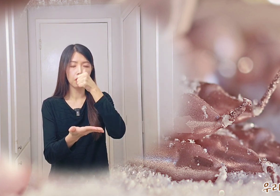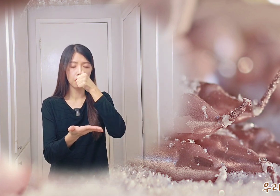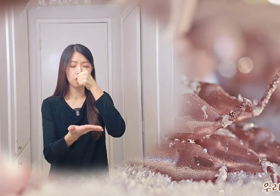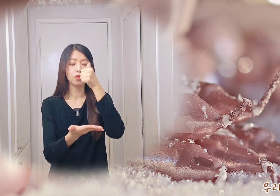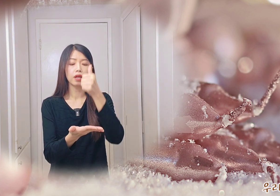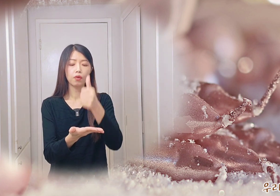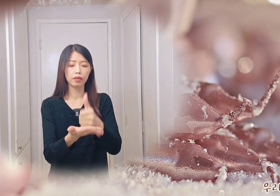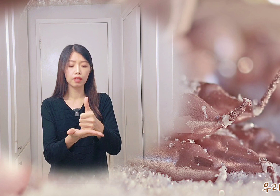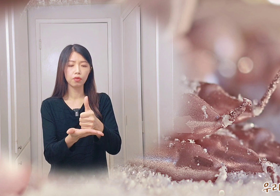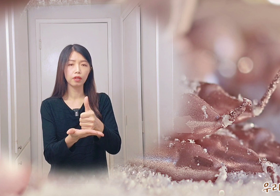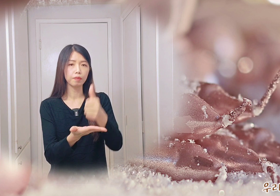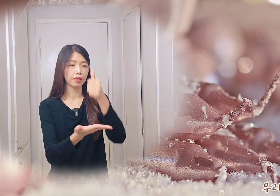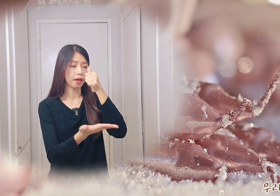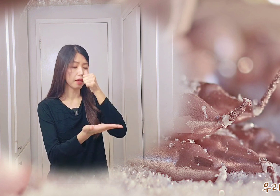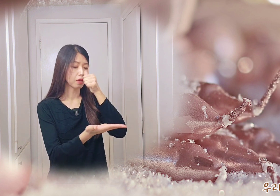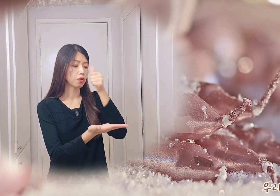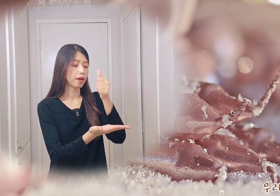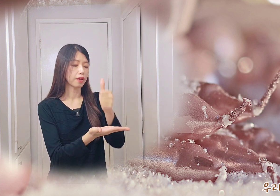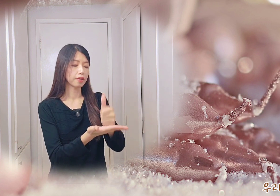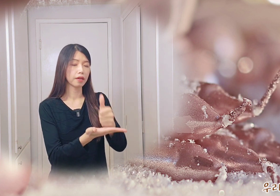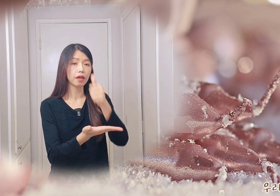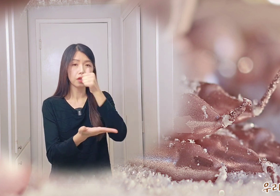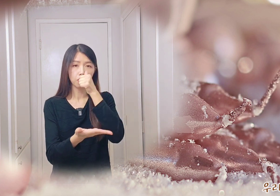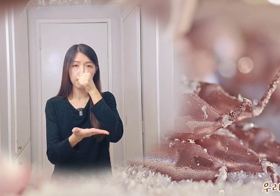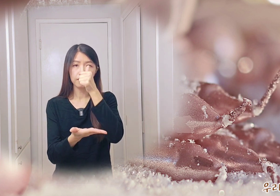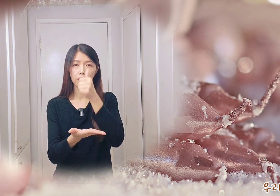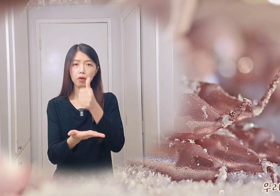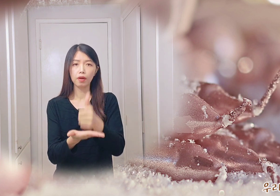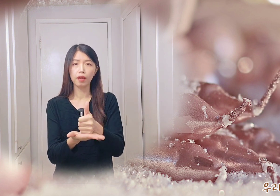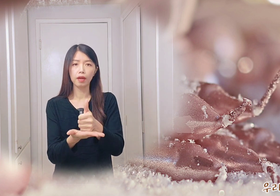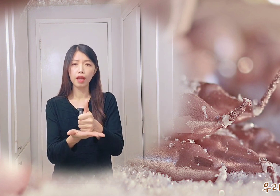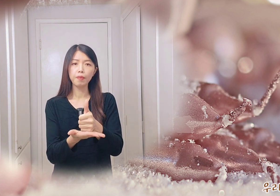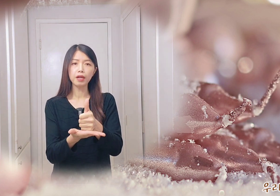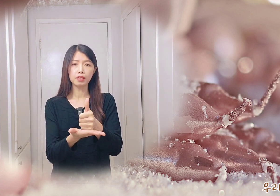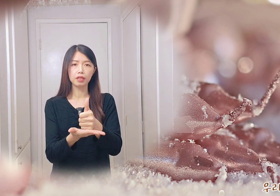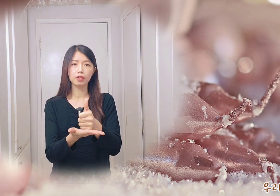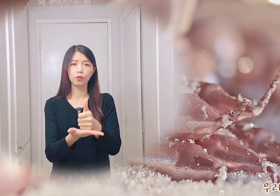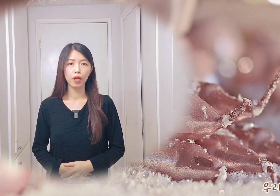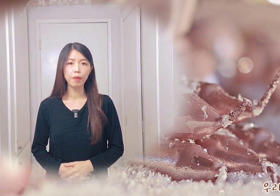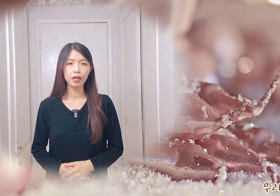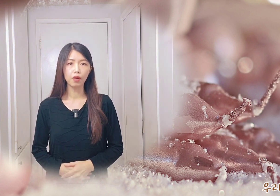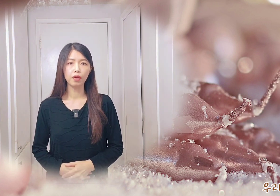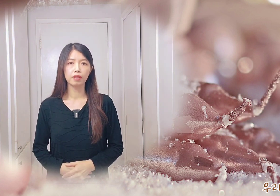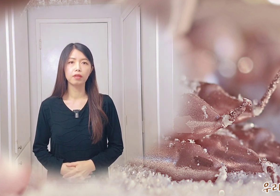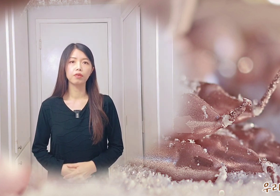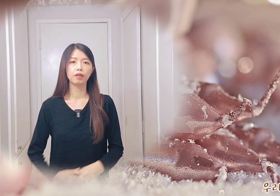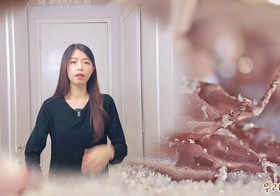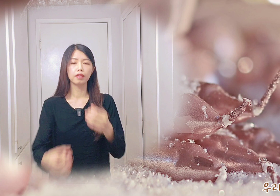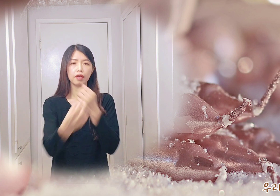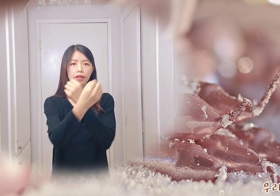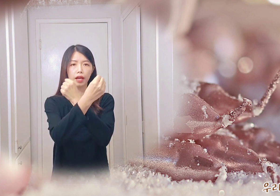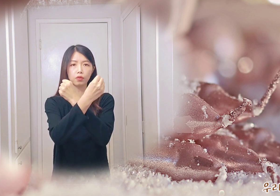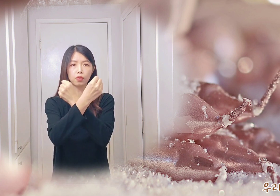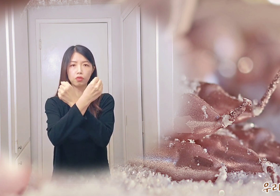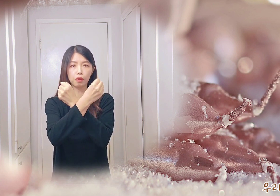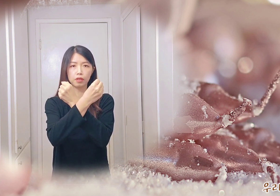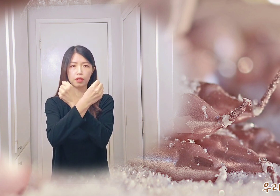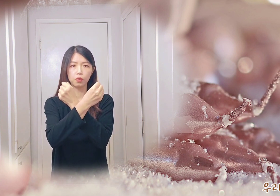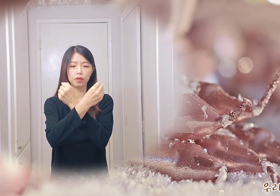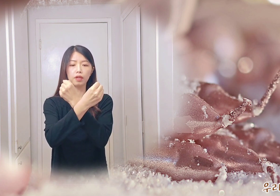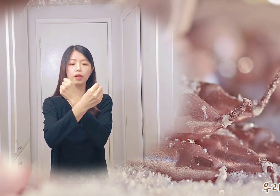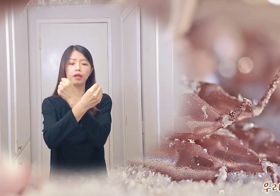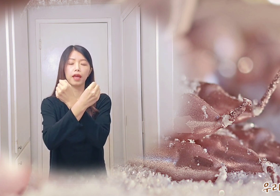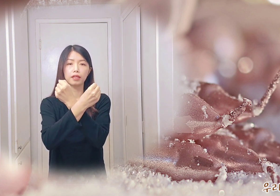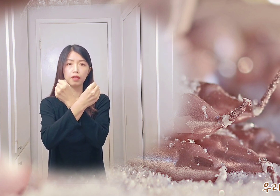올려놓으시면 죄라고 하는 뜻의 수어가 됩니다. 죄에서 해방시키시고, 해방이라고 하는 뜻의 수어는 양손을 주먹